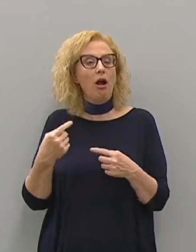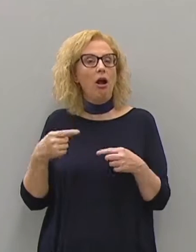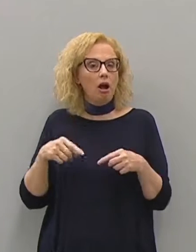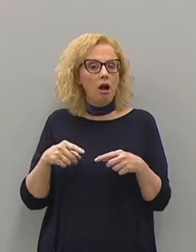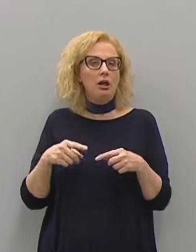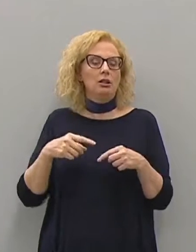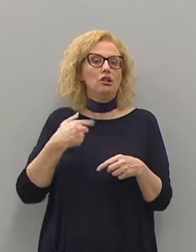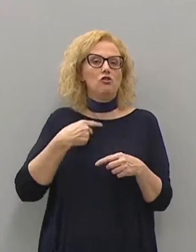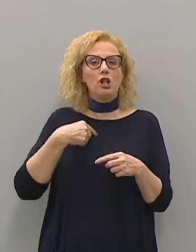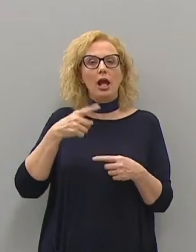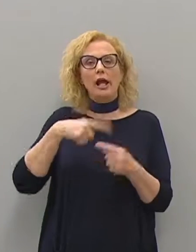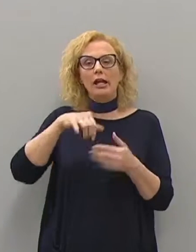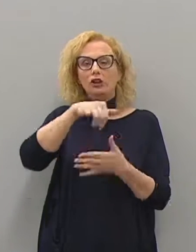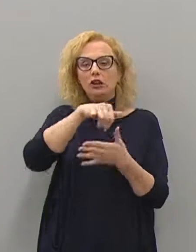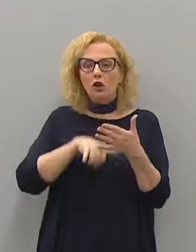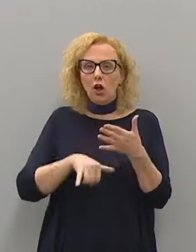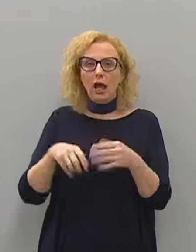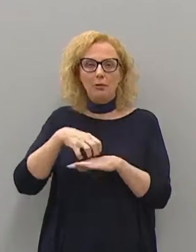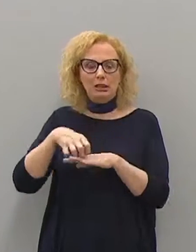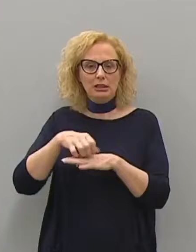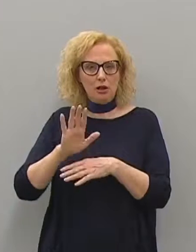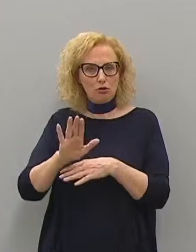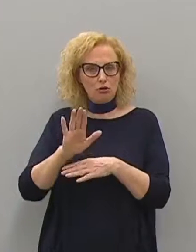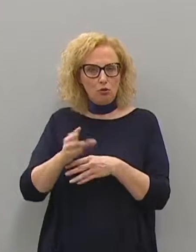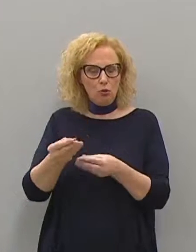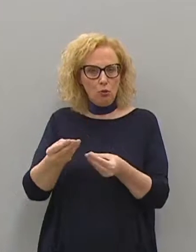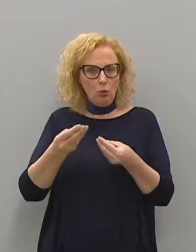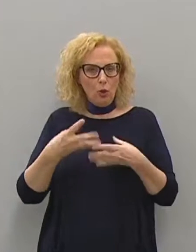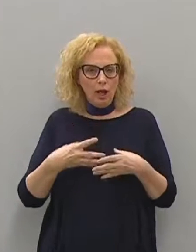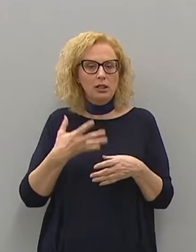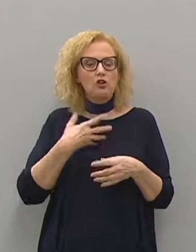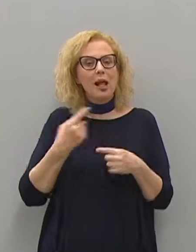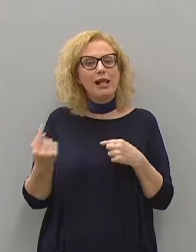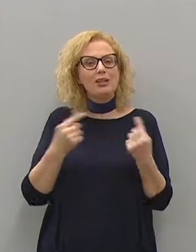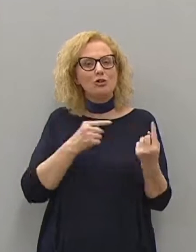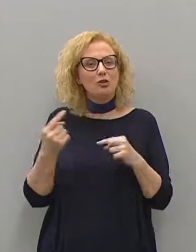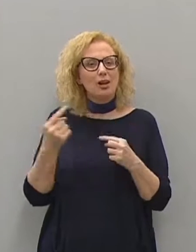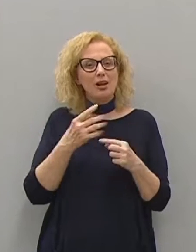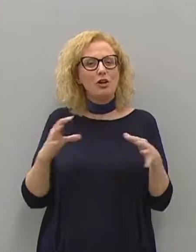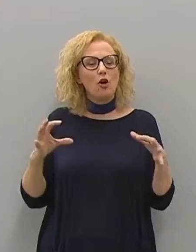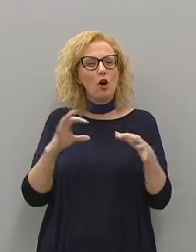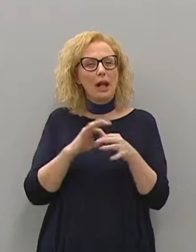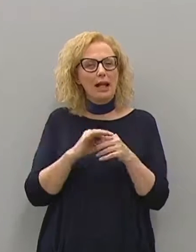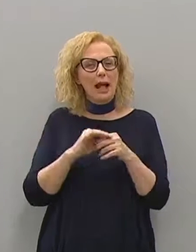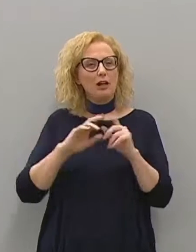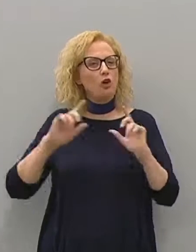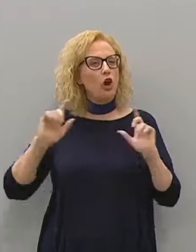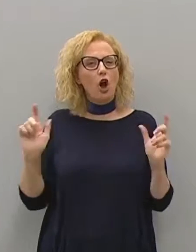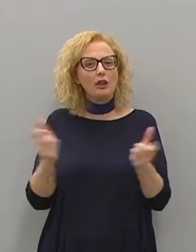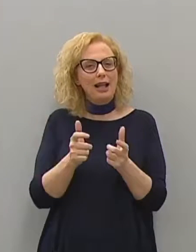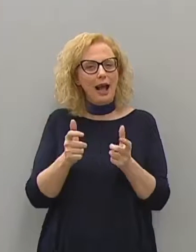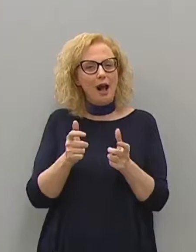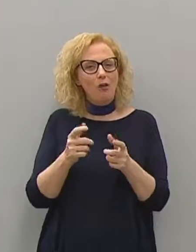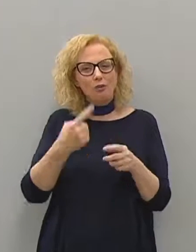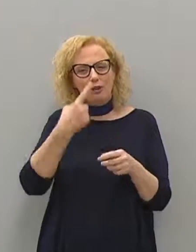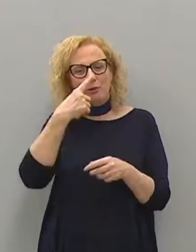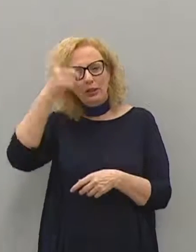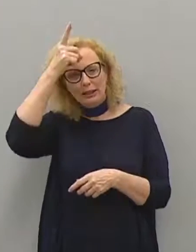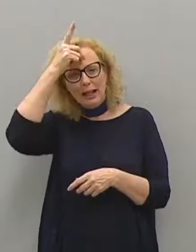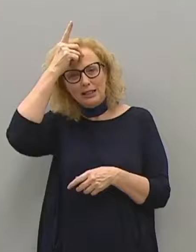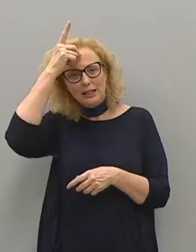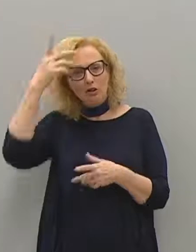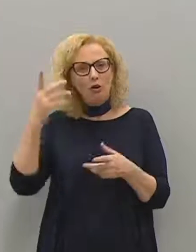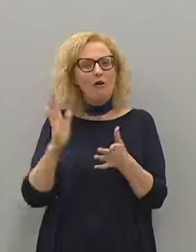che arriva dal ministero si sta discutendo di un look da una alla tedesca nelle settimane di festa poi magari sentiamo anche